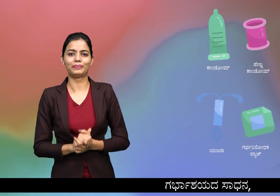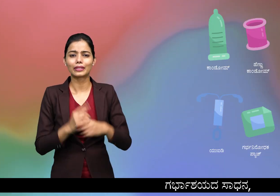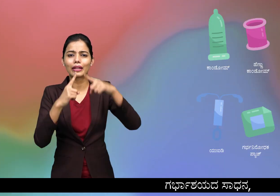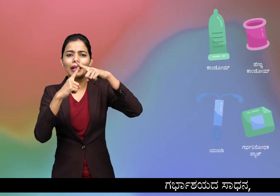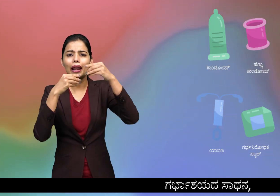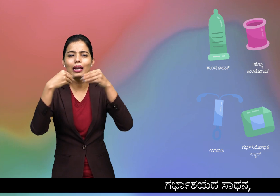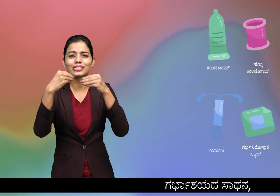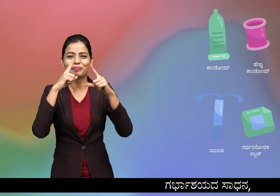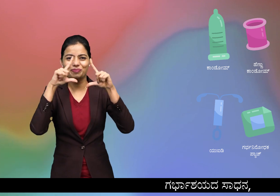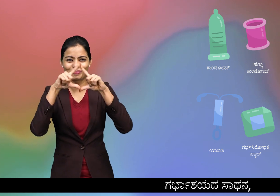ಗರ್ಭಾಶಯದ ಸಾಧನ,